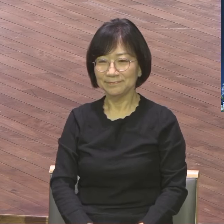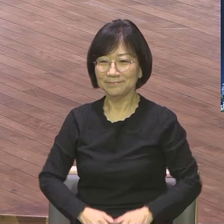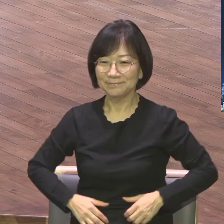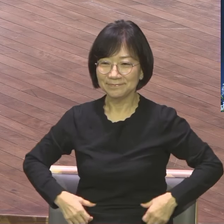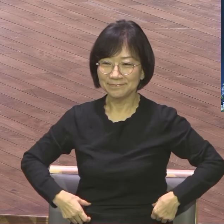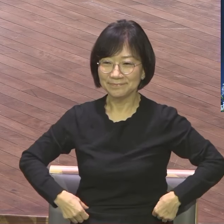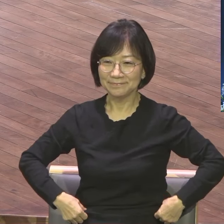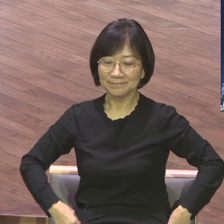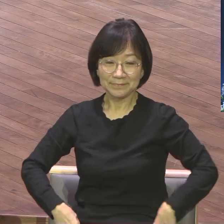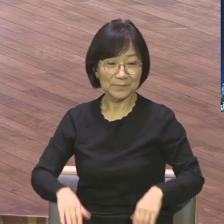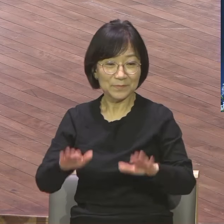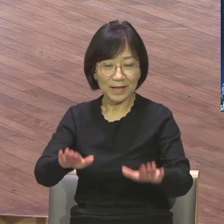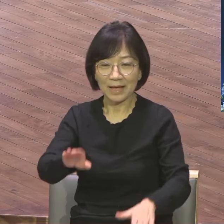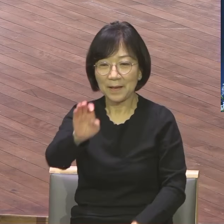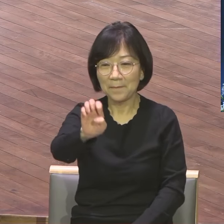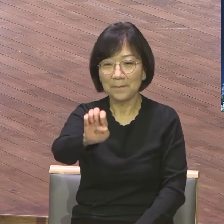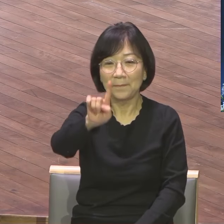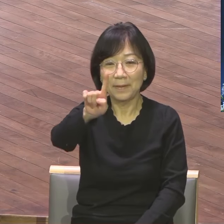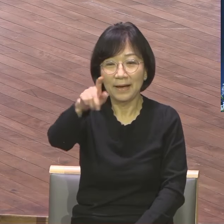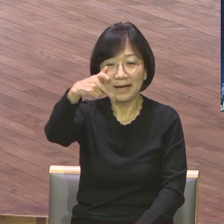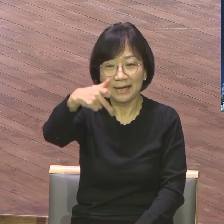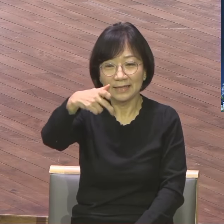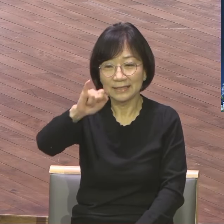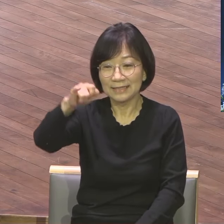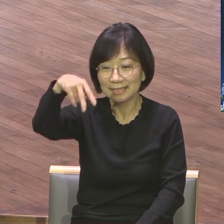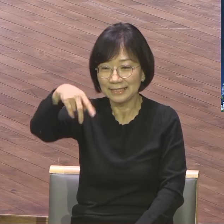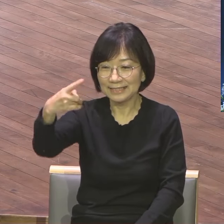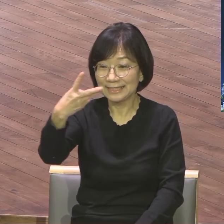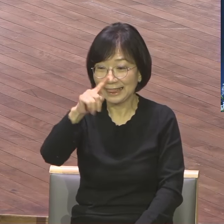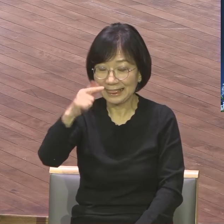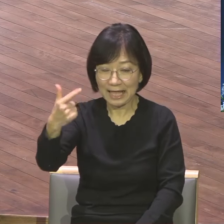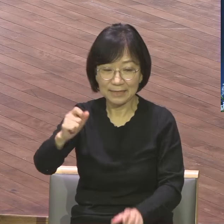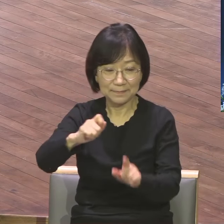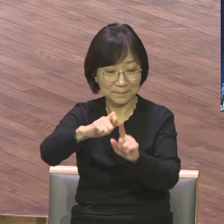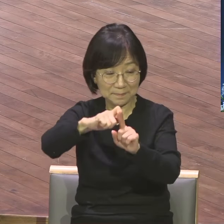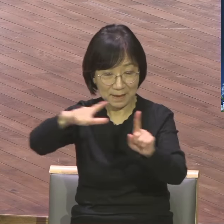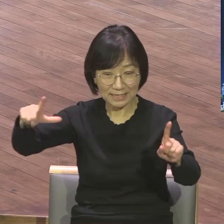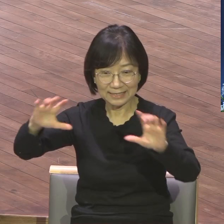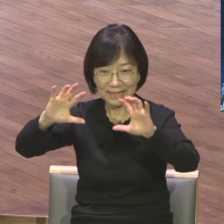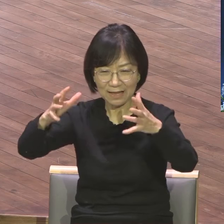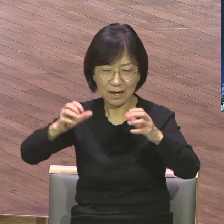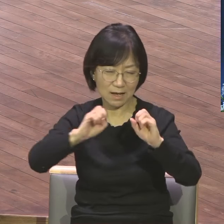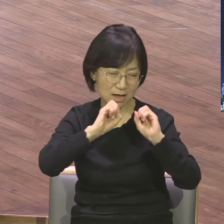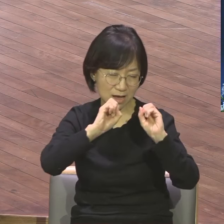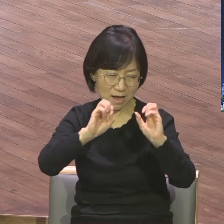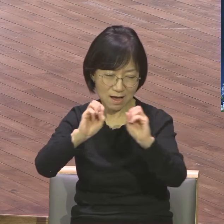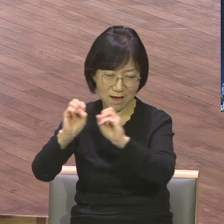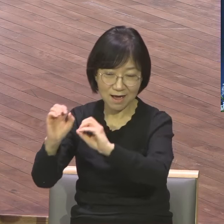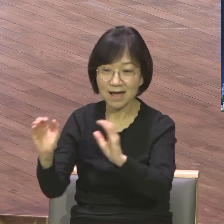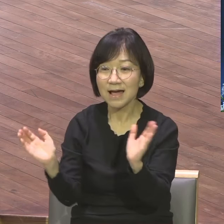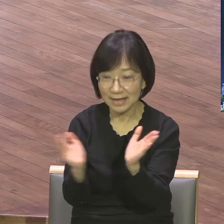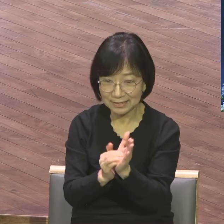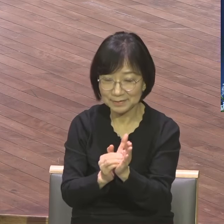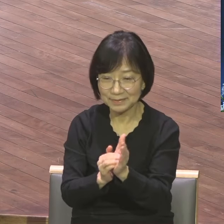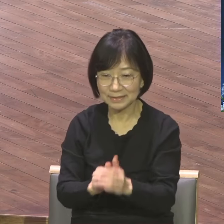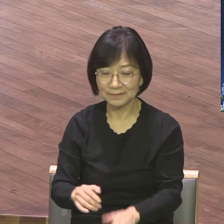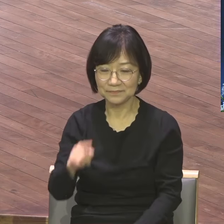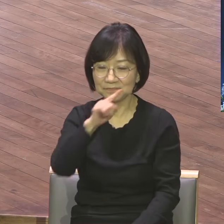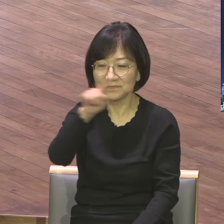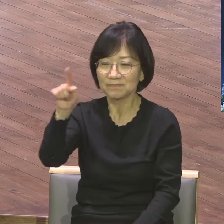이번 주 파키스탄 전도 캠프가 진행이 되었습니다. 담임 목사님